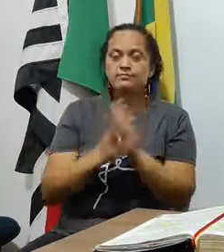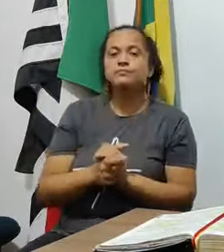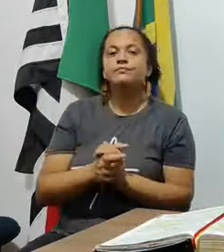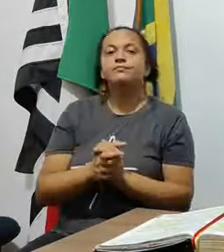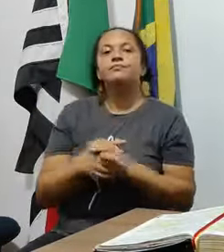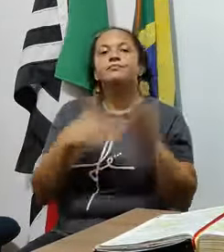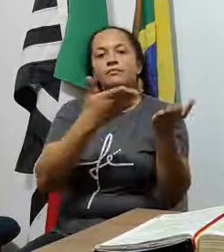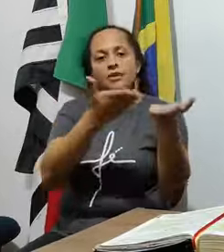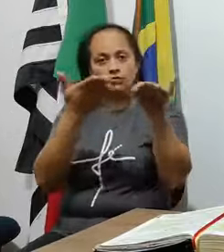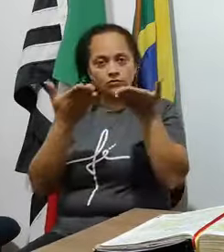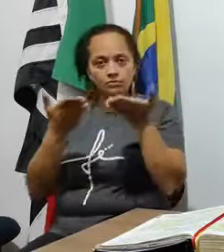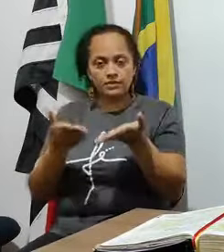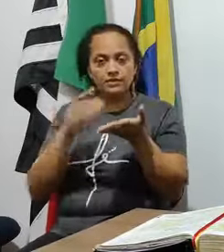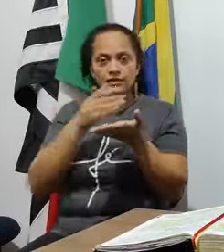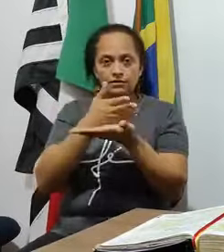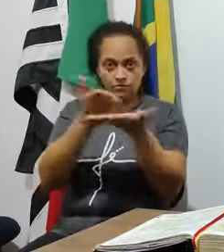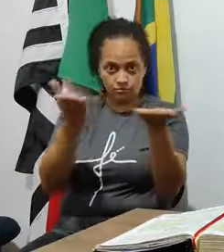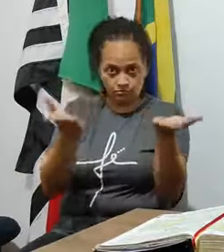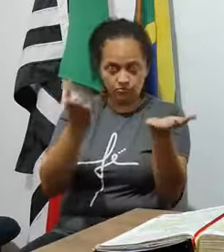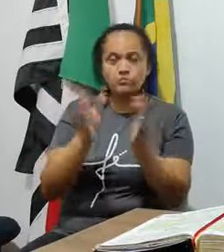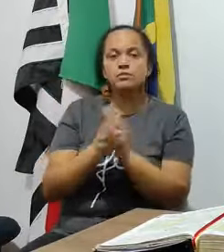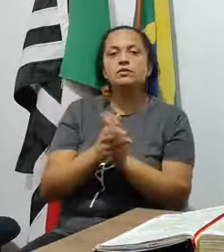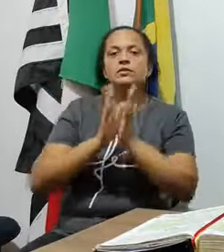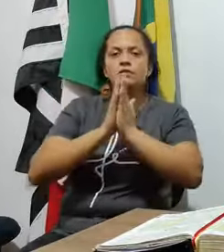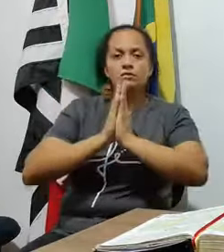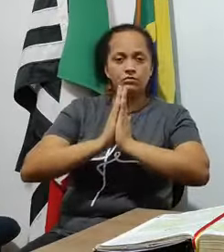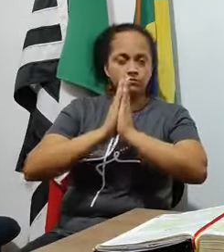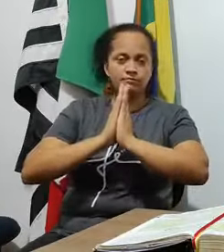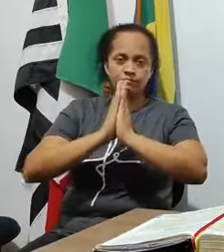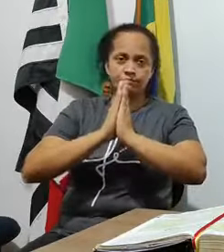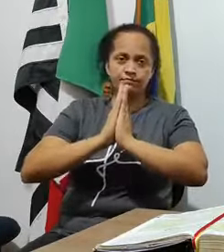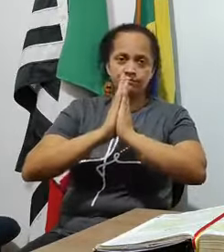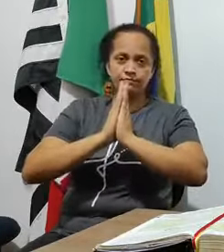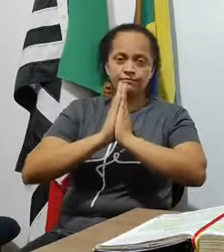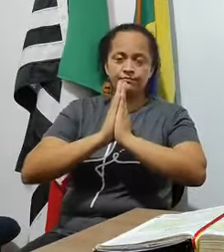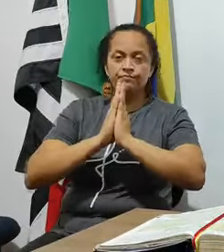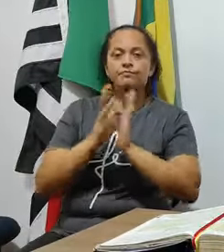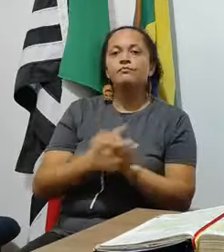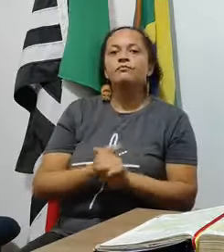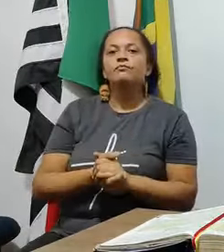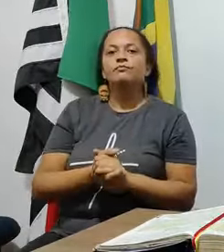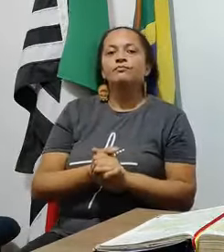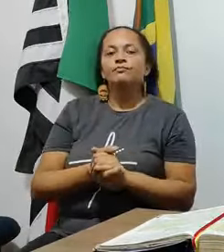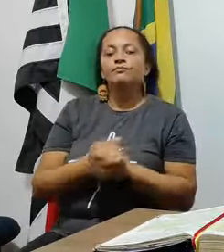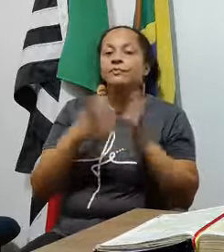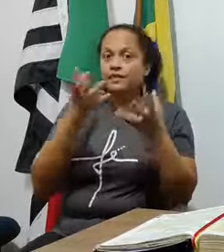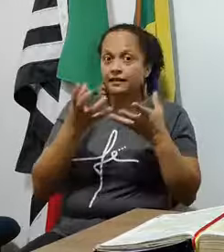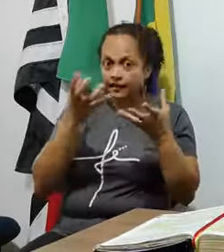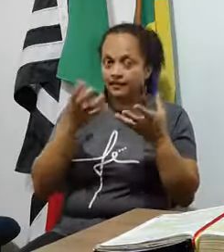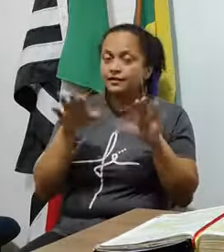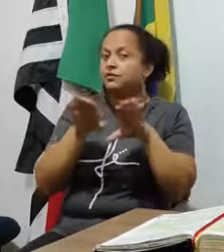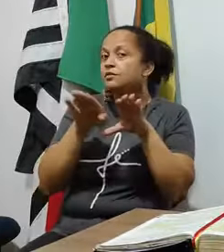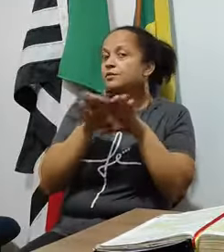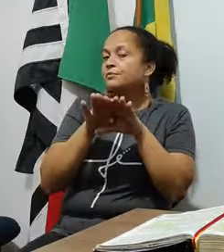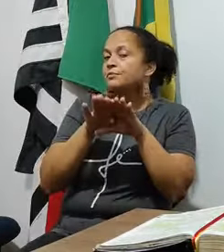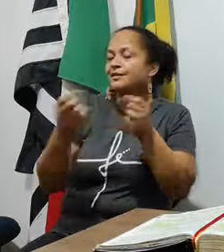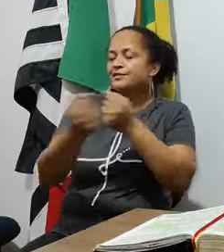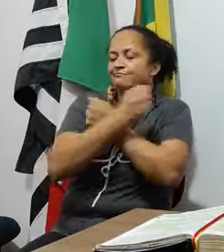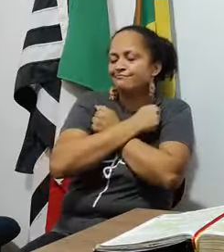nesse momento a fechar seus olhos. Nós vamos fazer uma oração. Antes, quero mandar um abraço